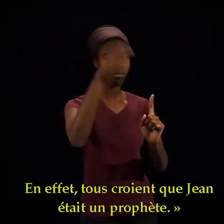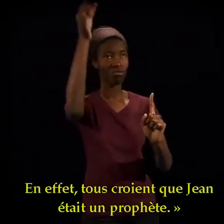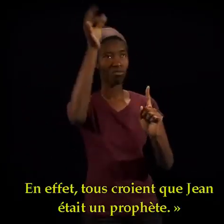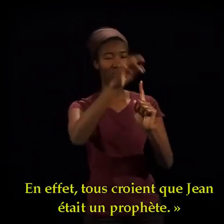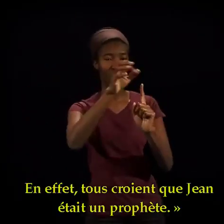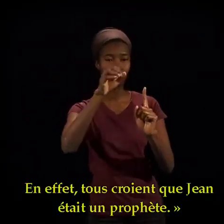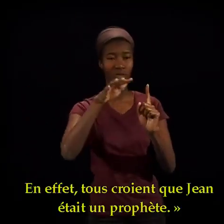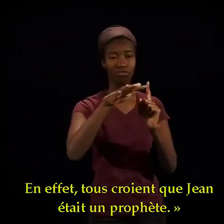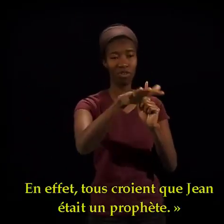prophète.